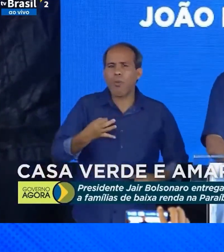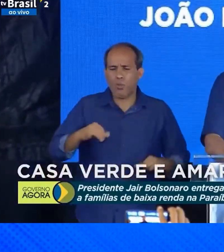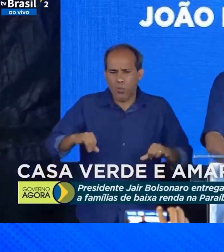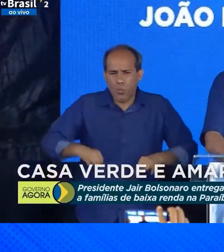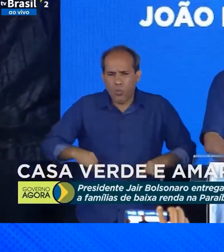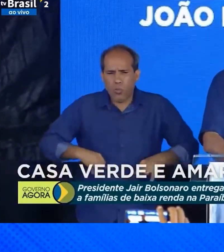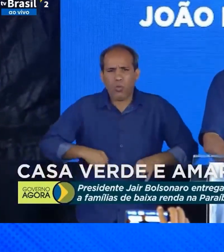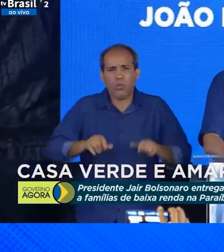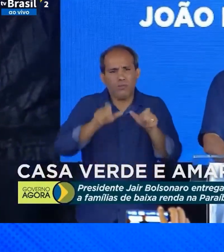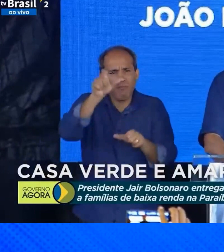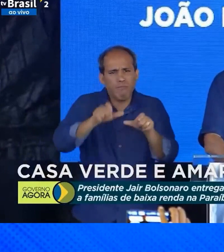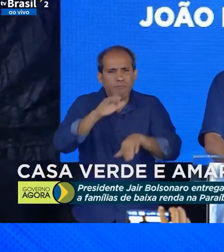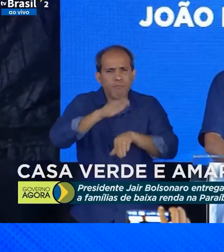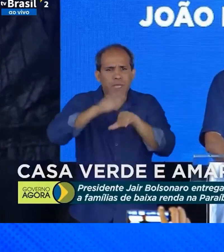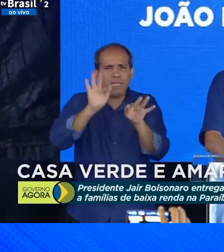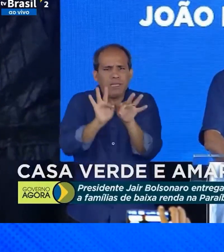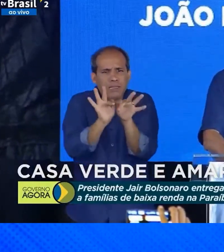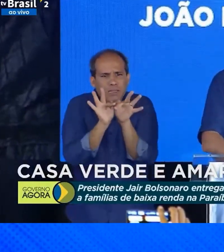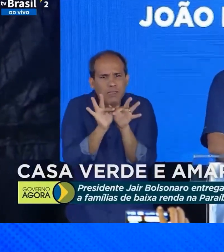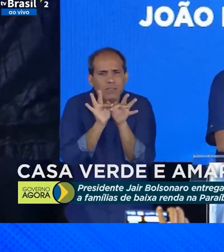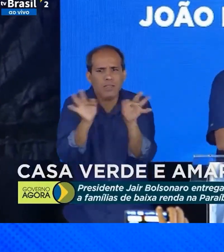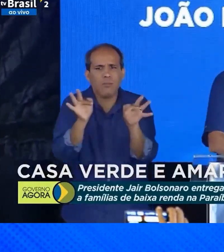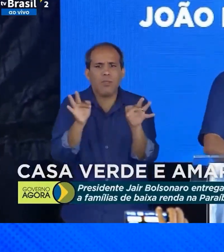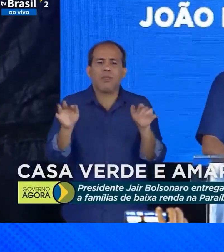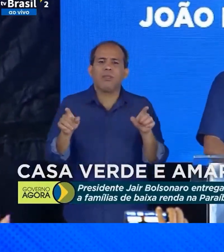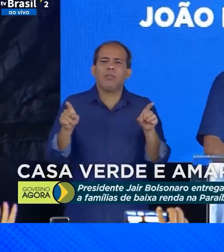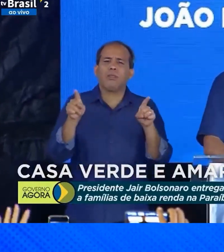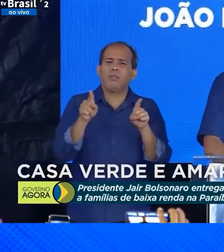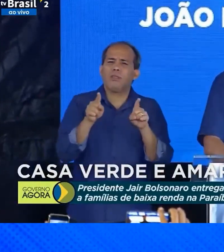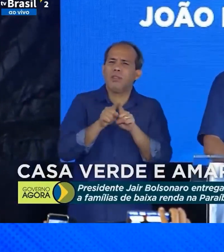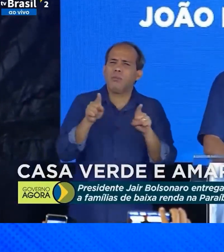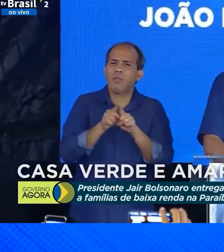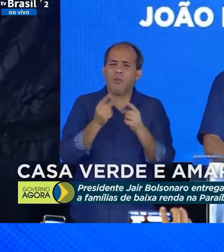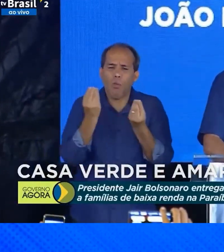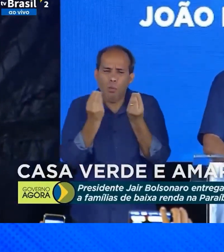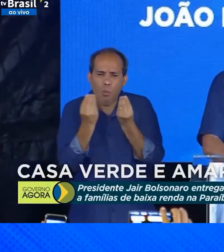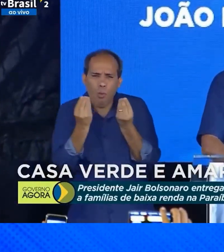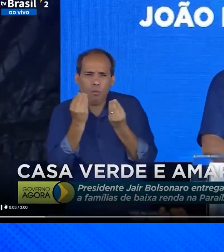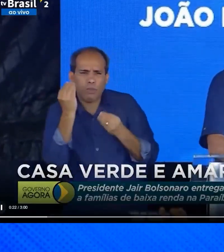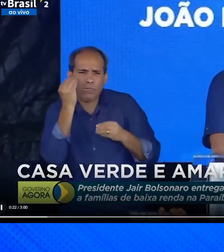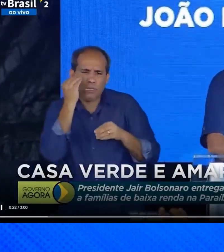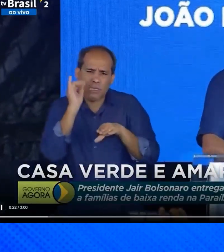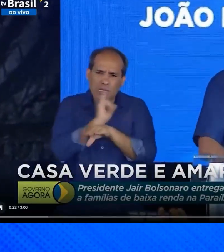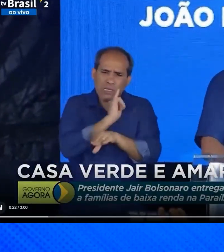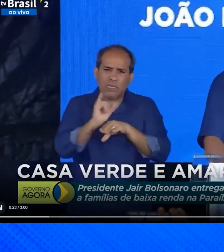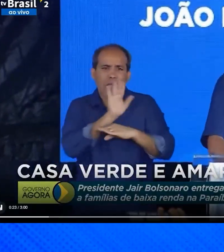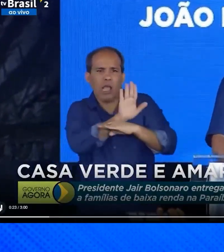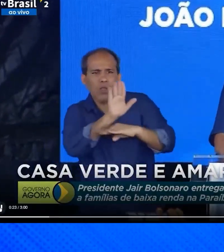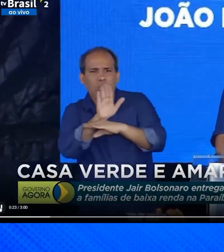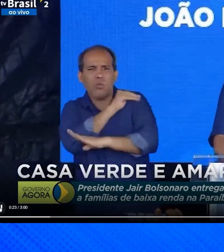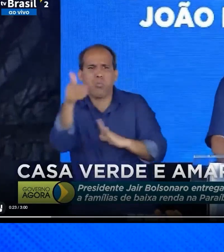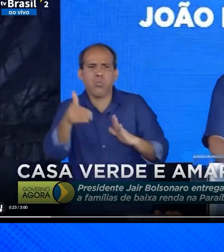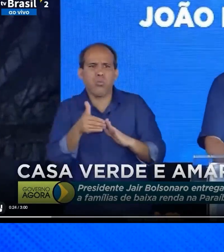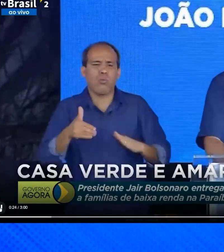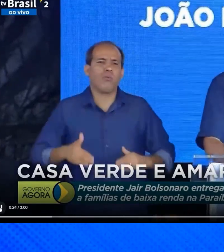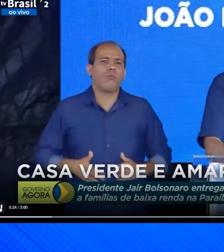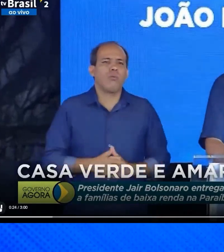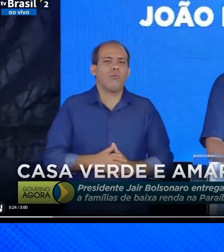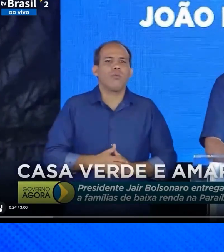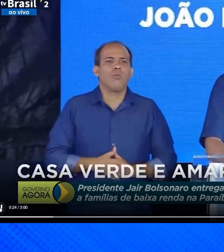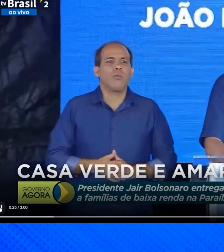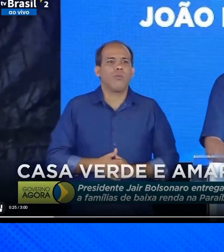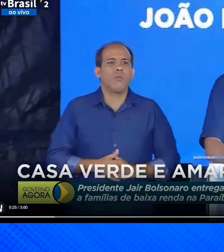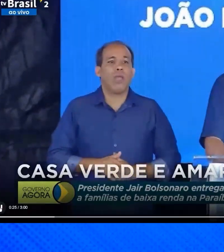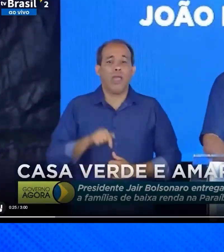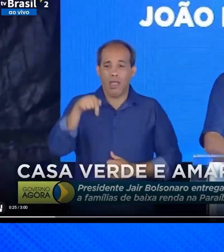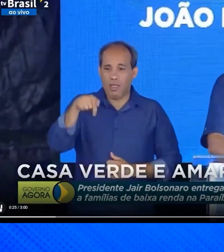dos mais humildes e, dessa forma, buscando atender a todos. Só